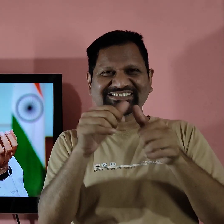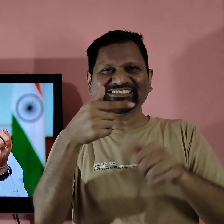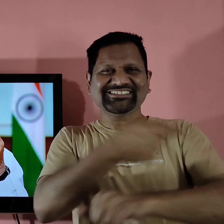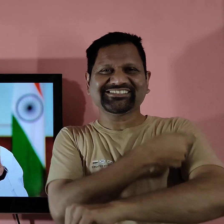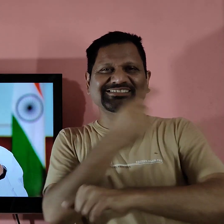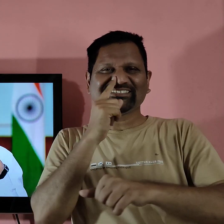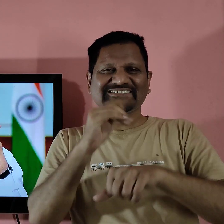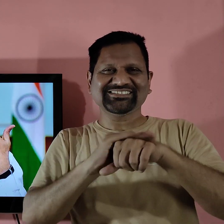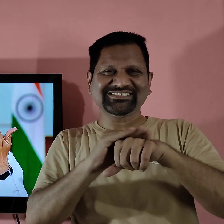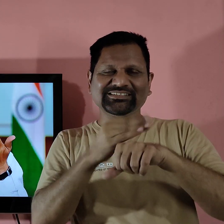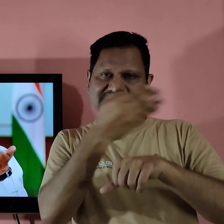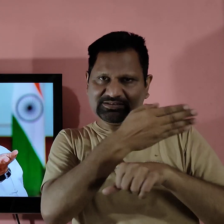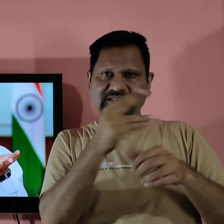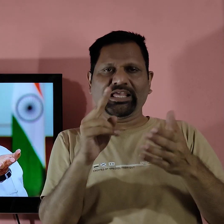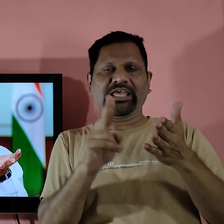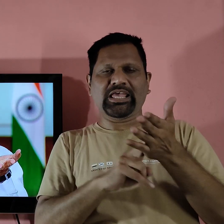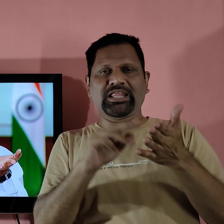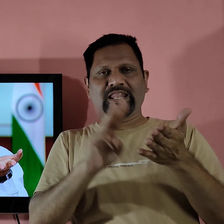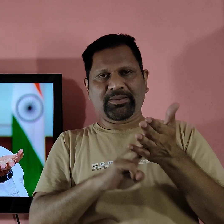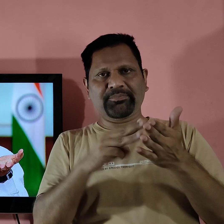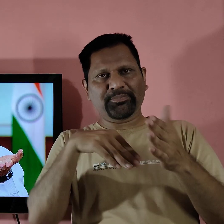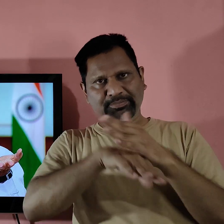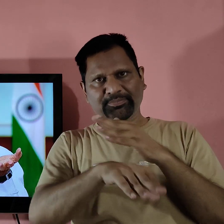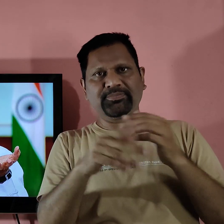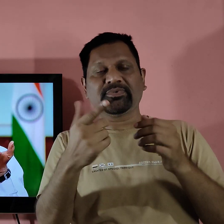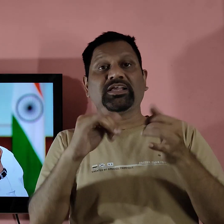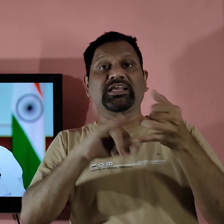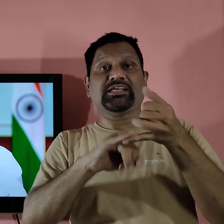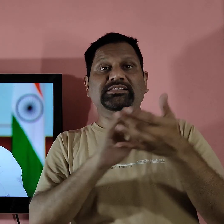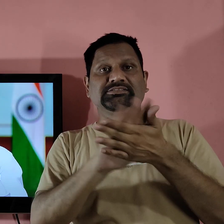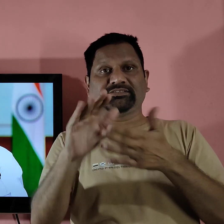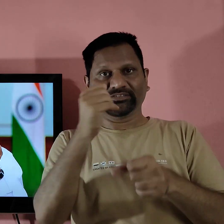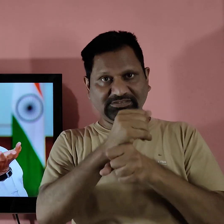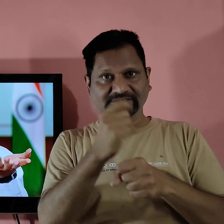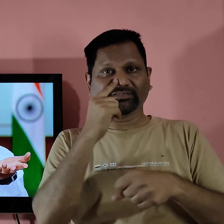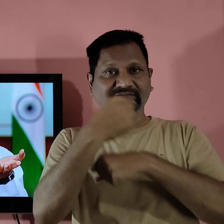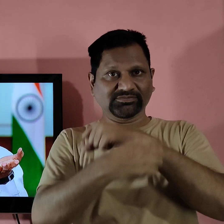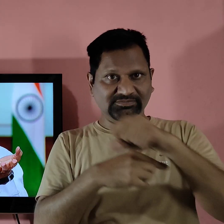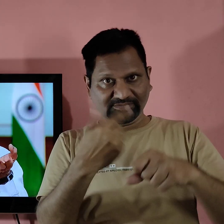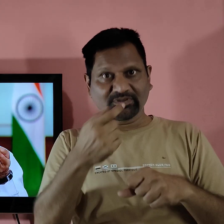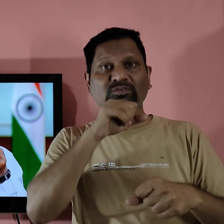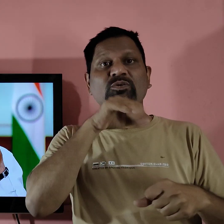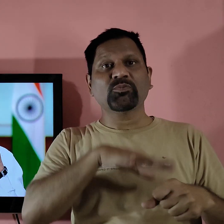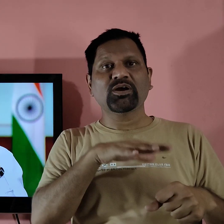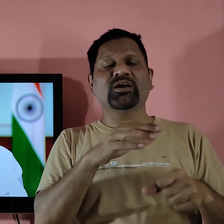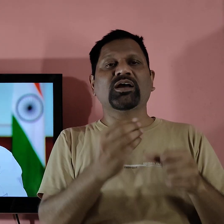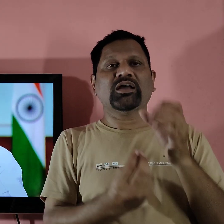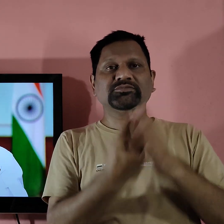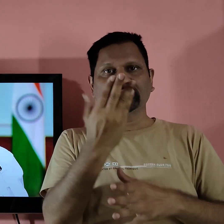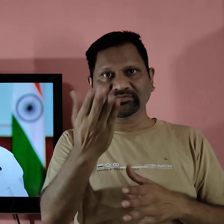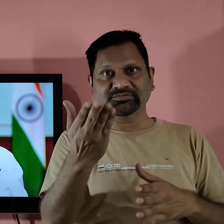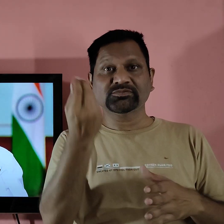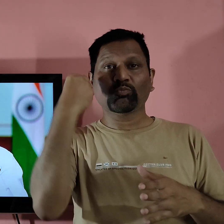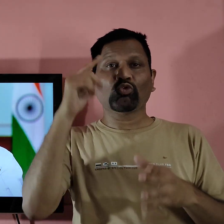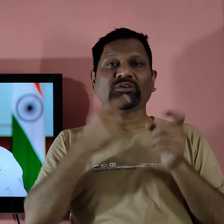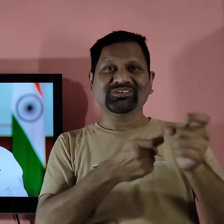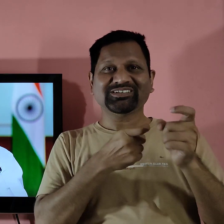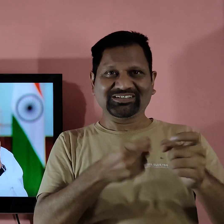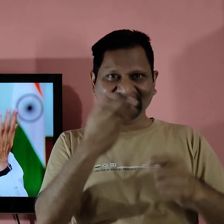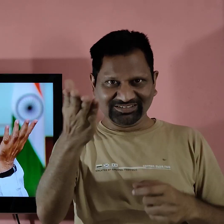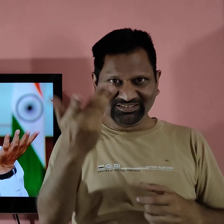साथ हमारे यहाँ सेल्फ हेल्प ग्रुप हैं, उसकी बहनें हैं, युवा मंडल है, पूर्व सैनिक